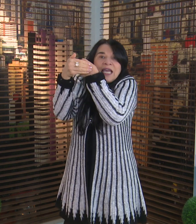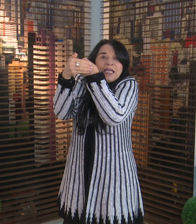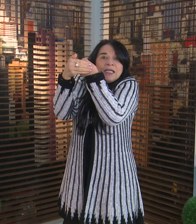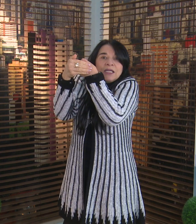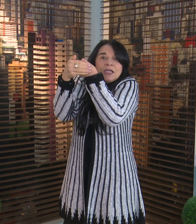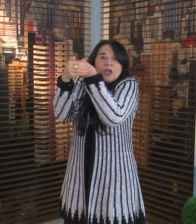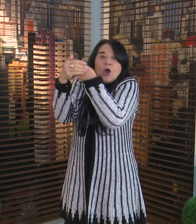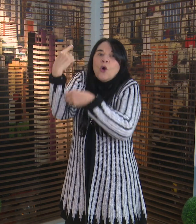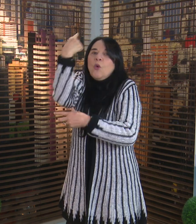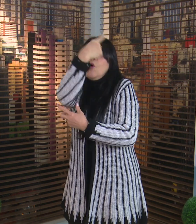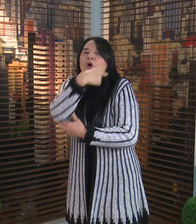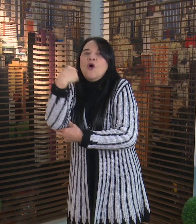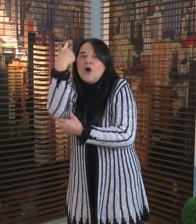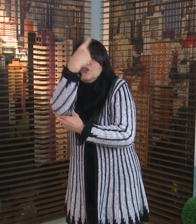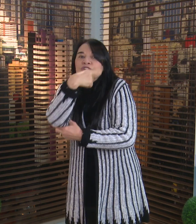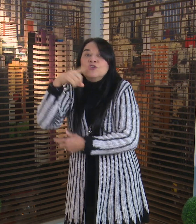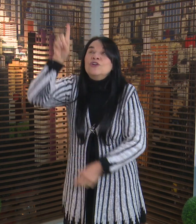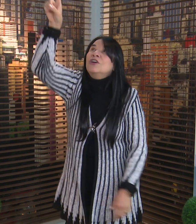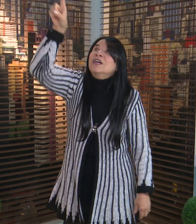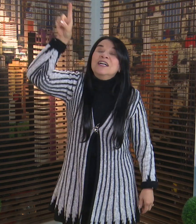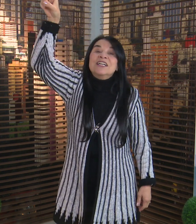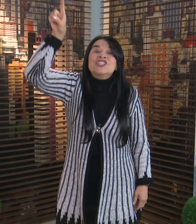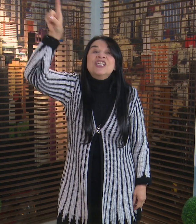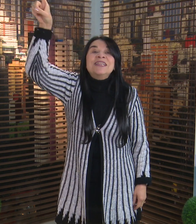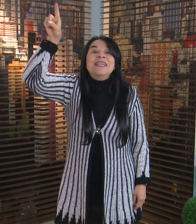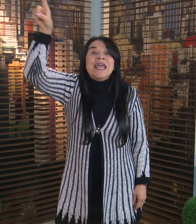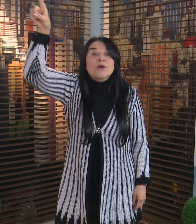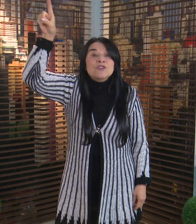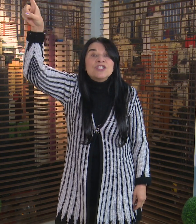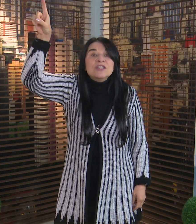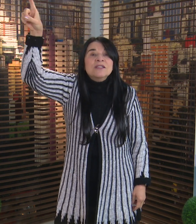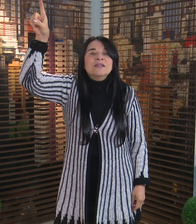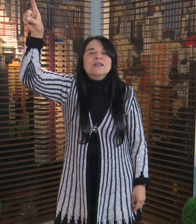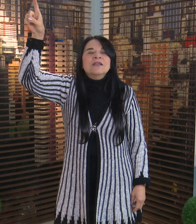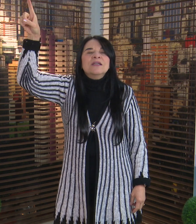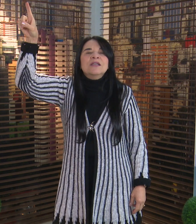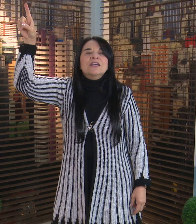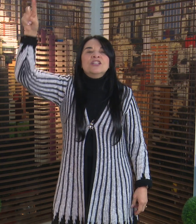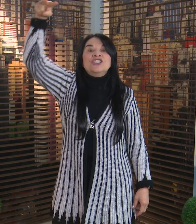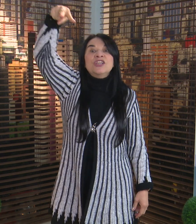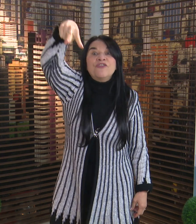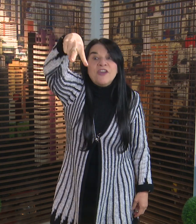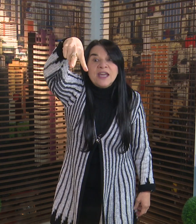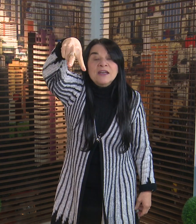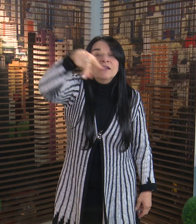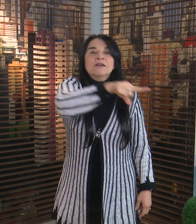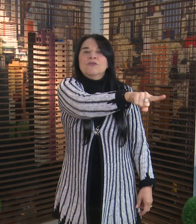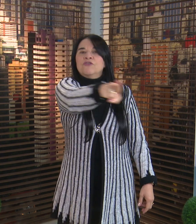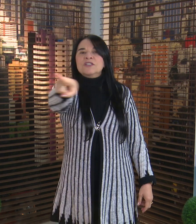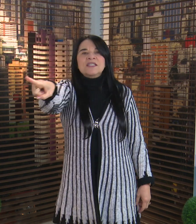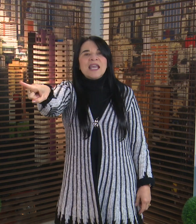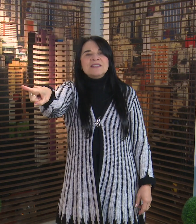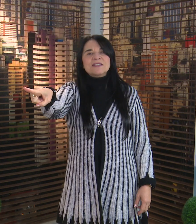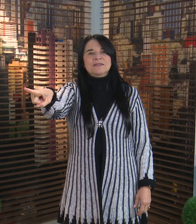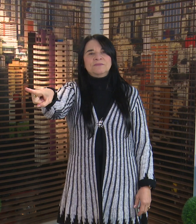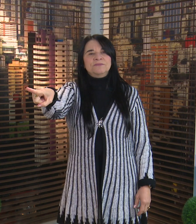escondem o rosto de Deus de ver vocês.